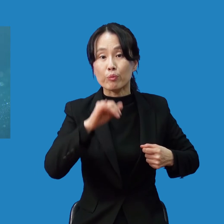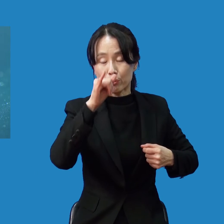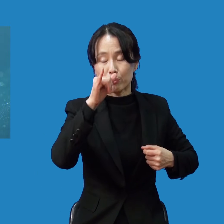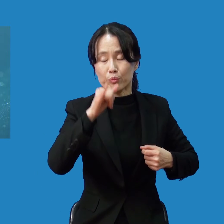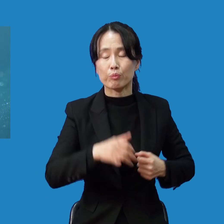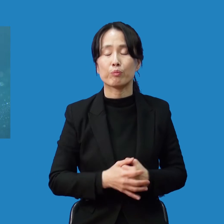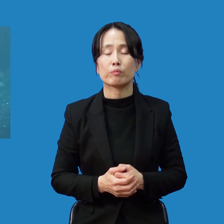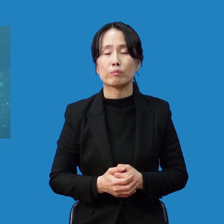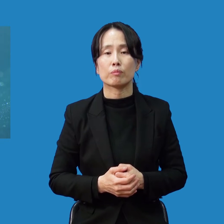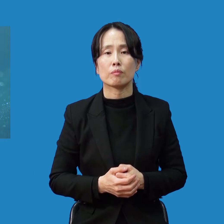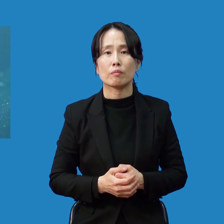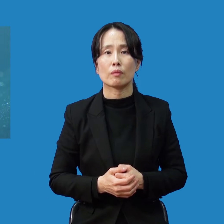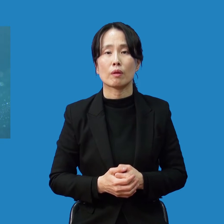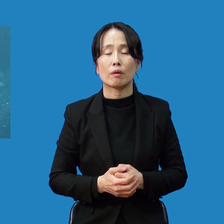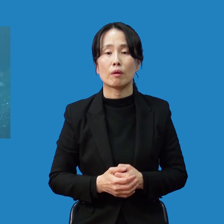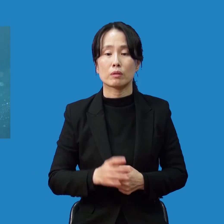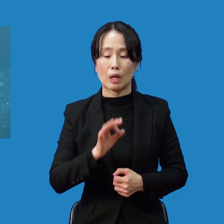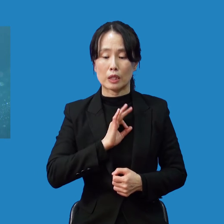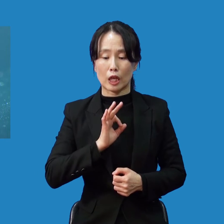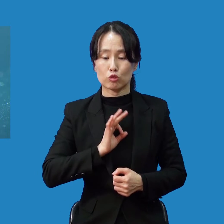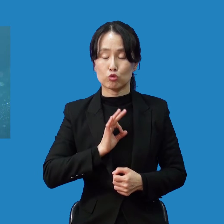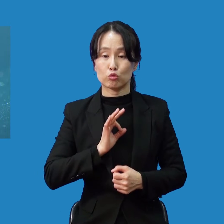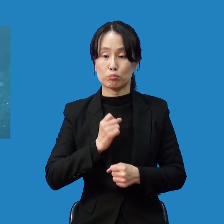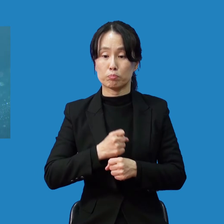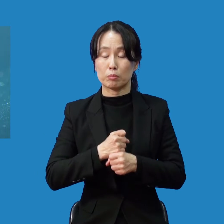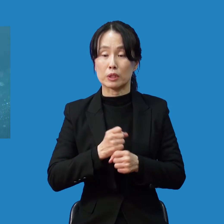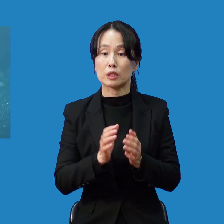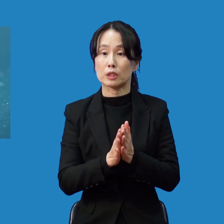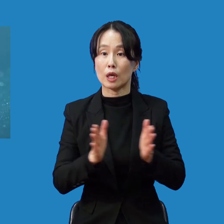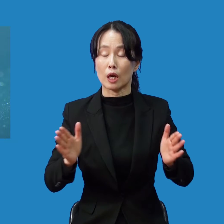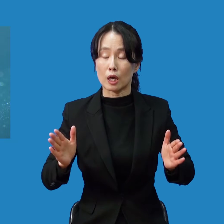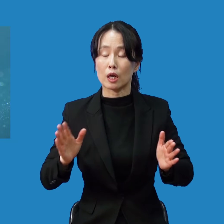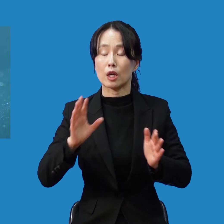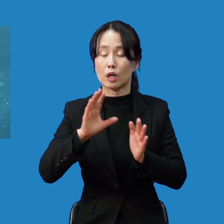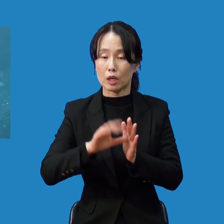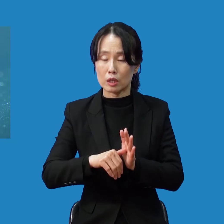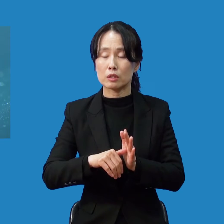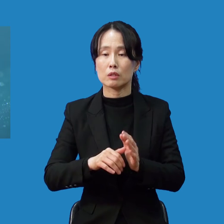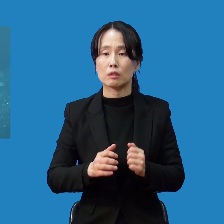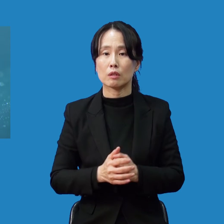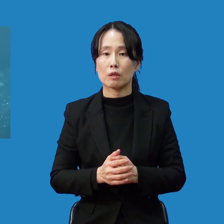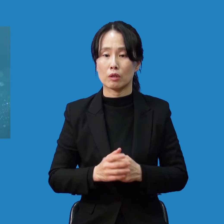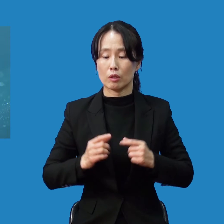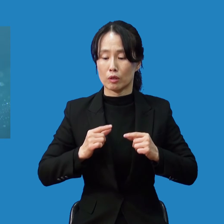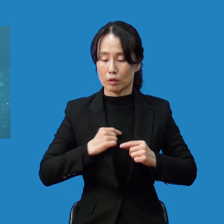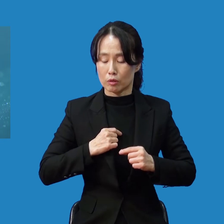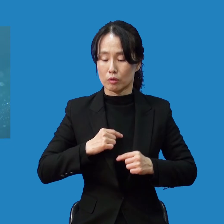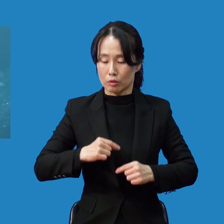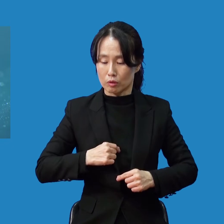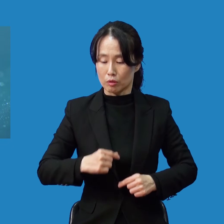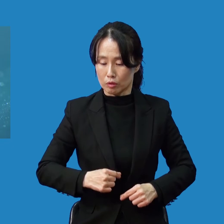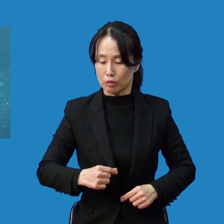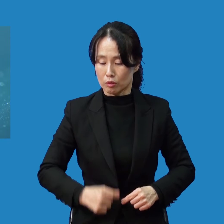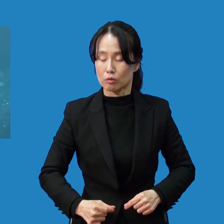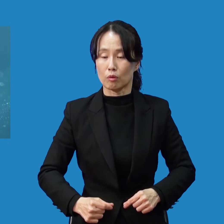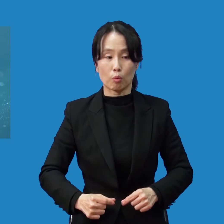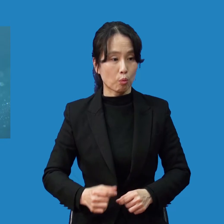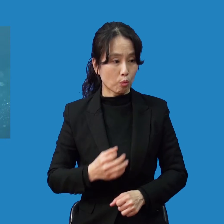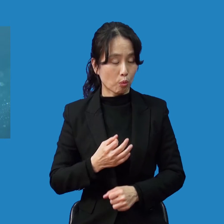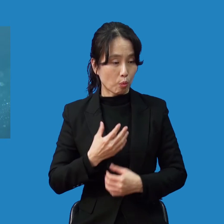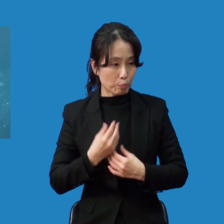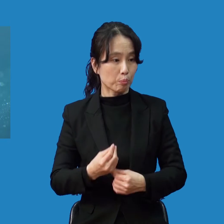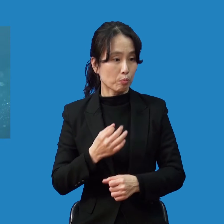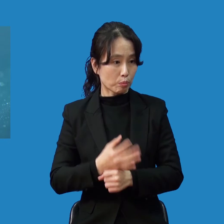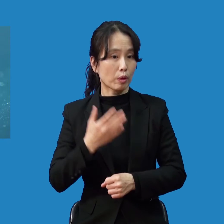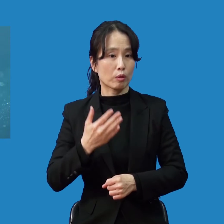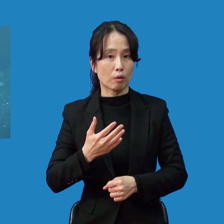메었습니다. 그러다가 단추가 나오기 시작합니다. 그러니까 똑딱똑딱 해버리면 되니까 참 좋은데